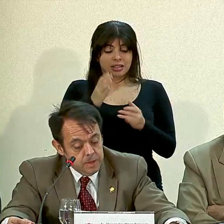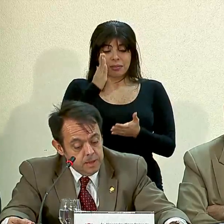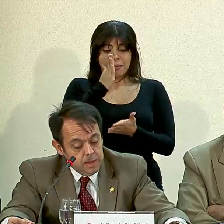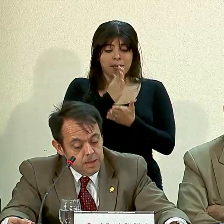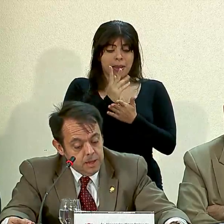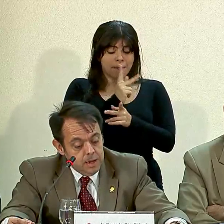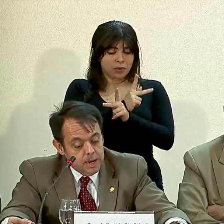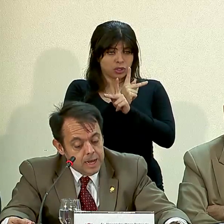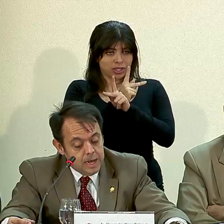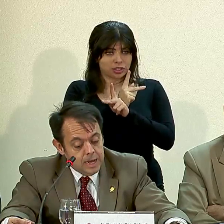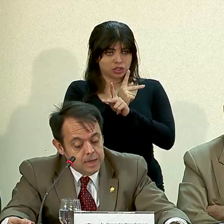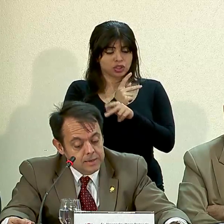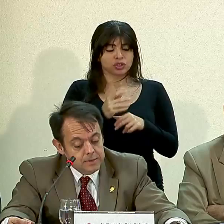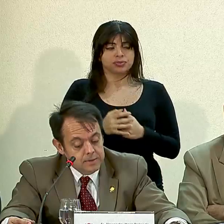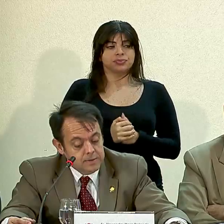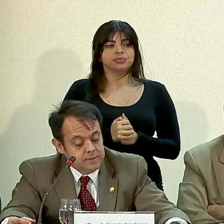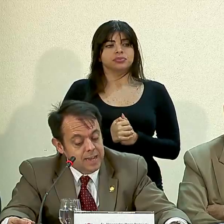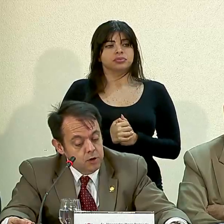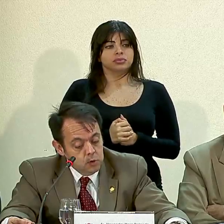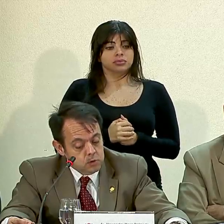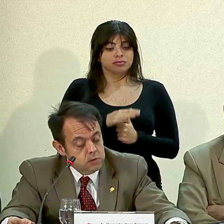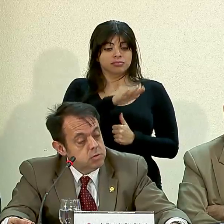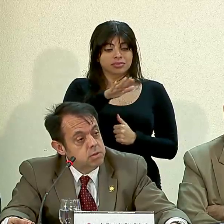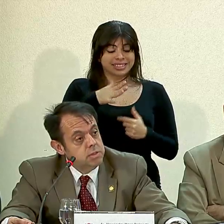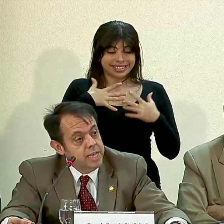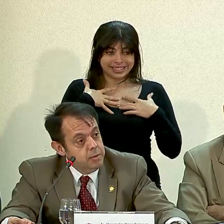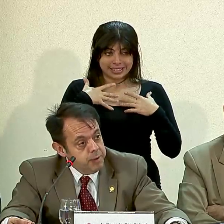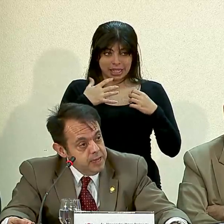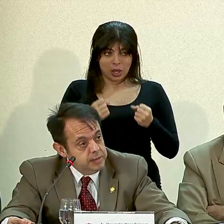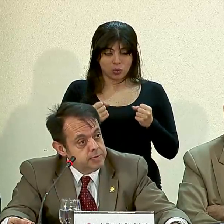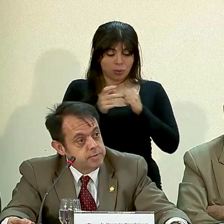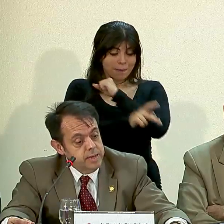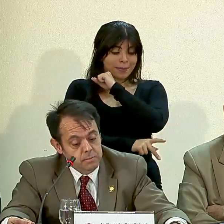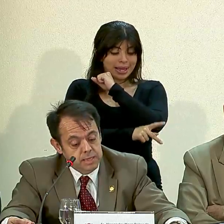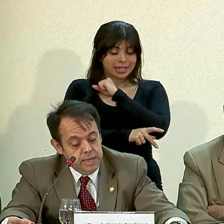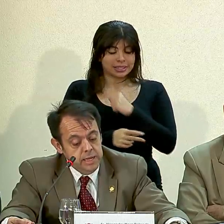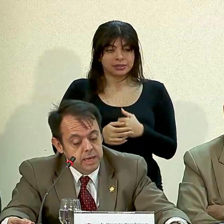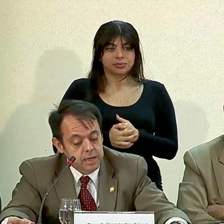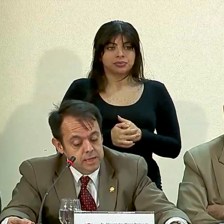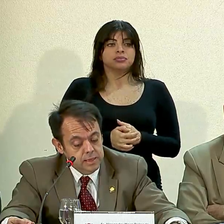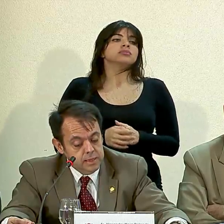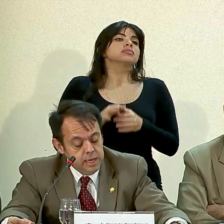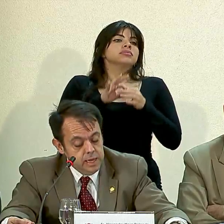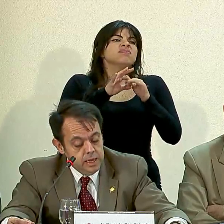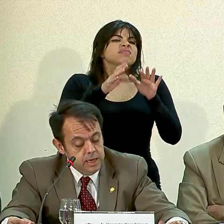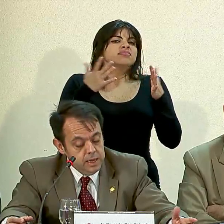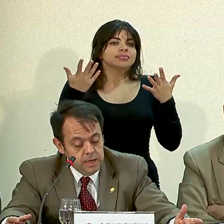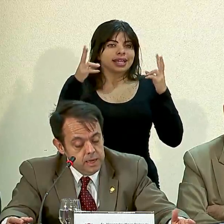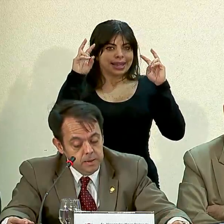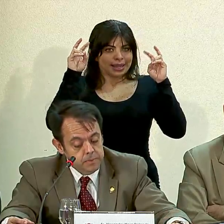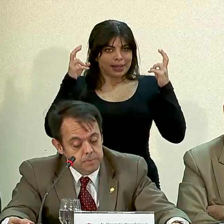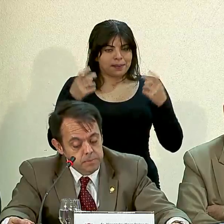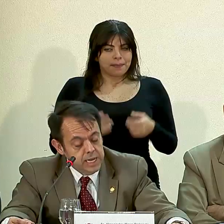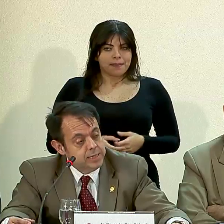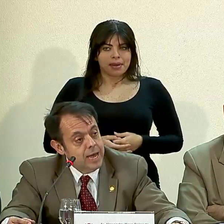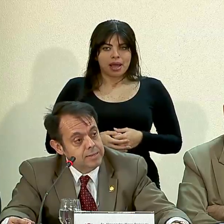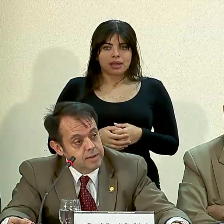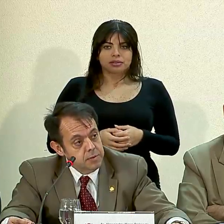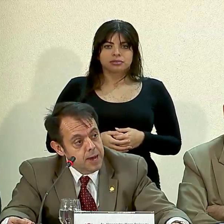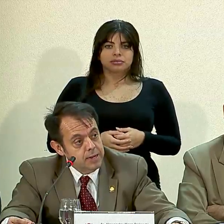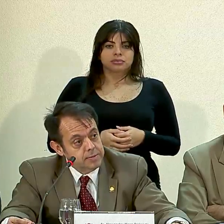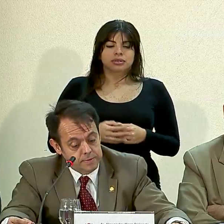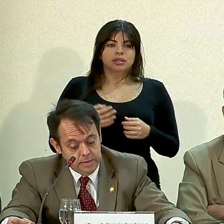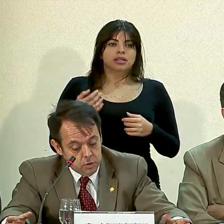desproteger la salud del país en materia de